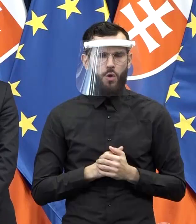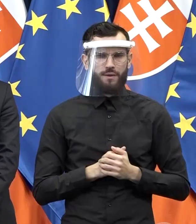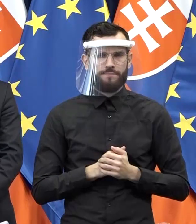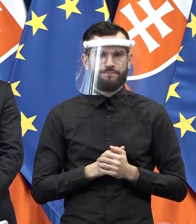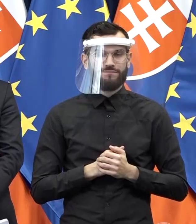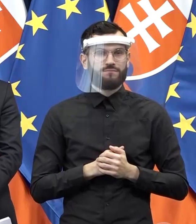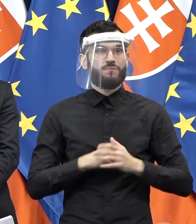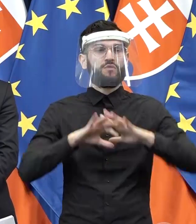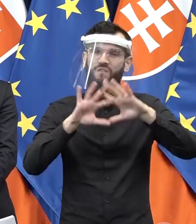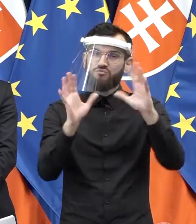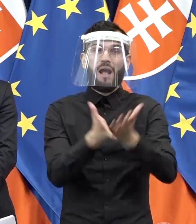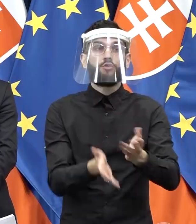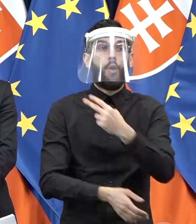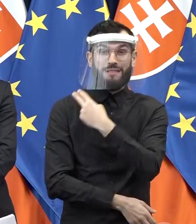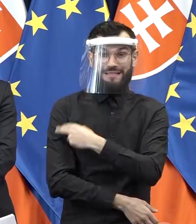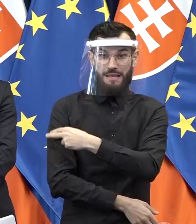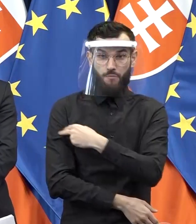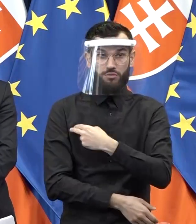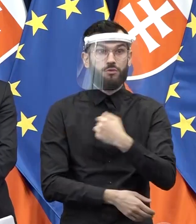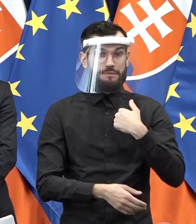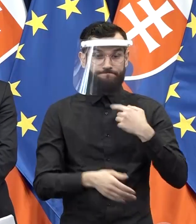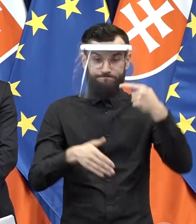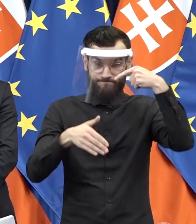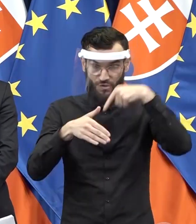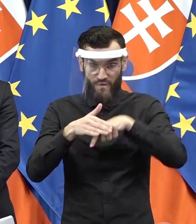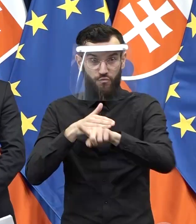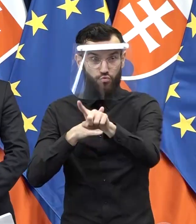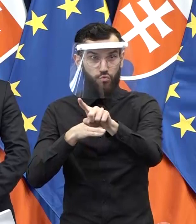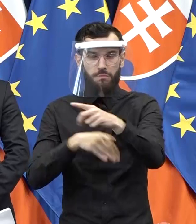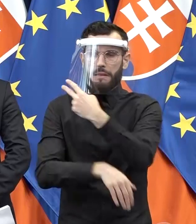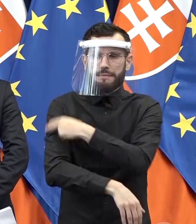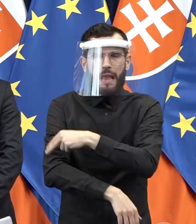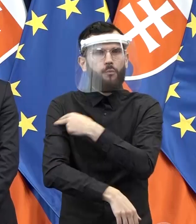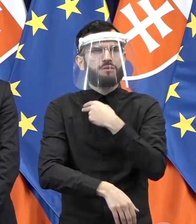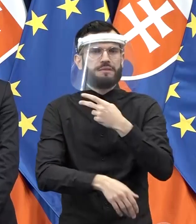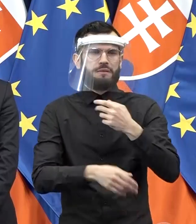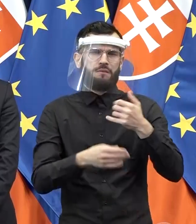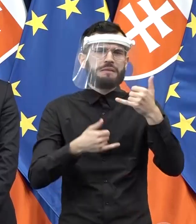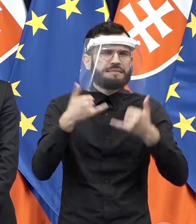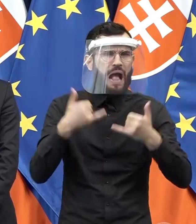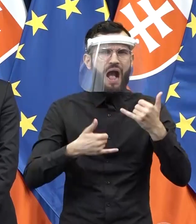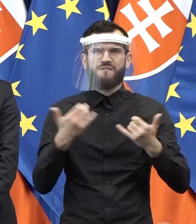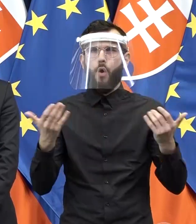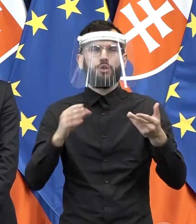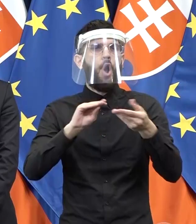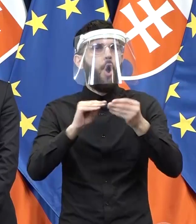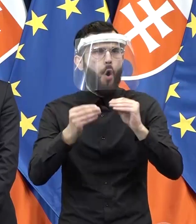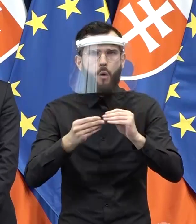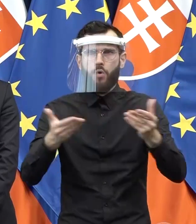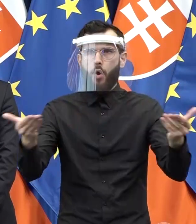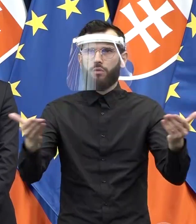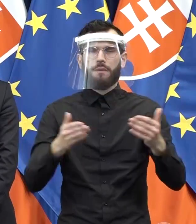vo všetkých nemocniciach, pri vstupe do všetkých nemocníc, fabrík, obchodov